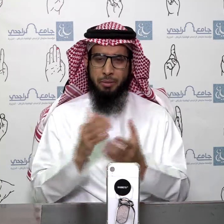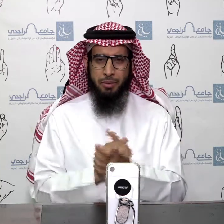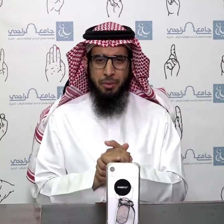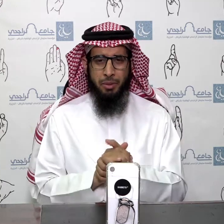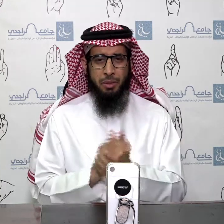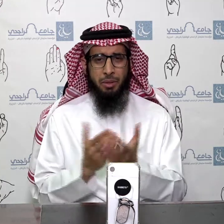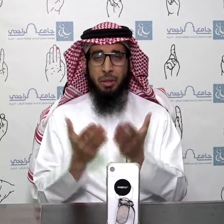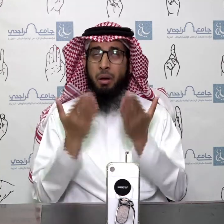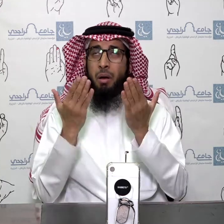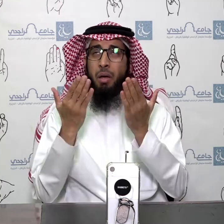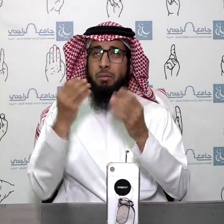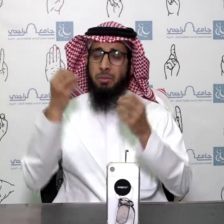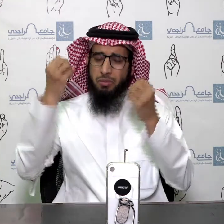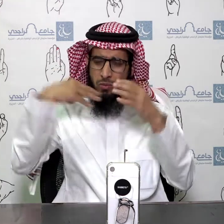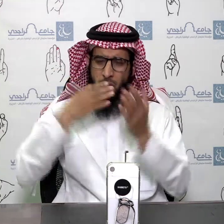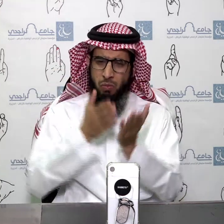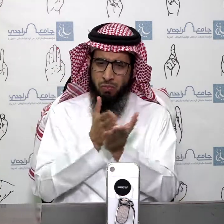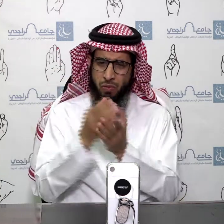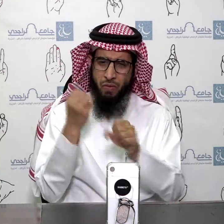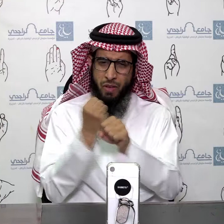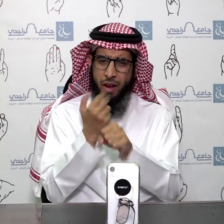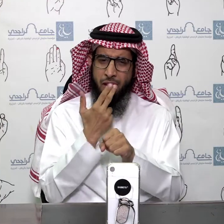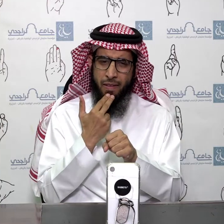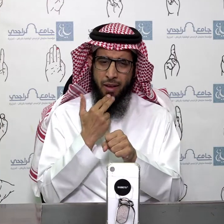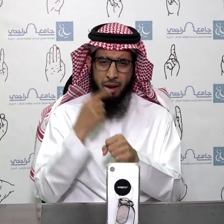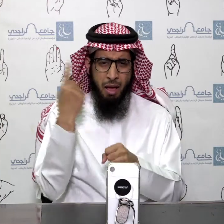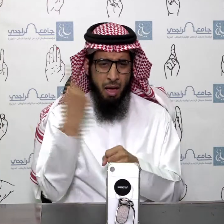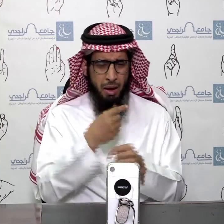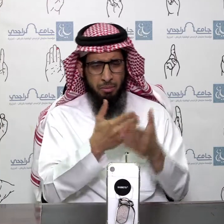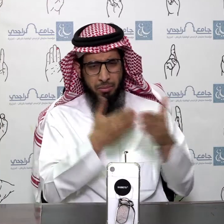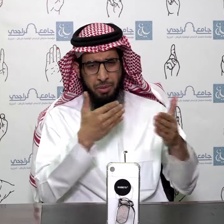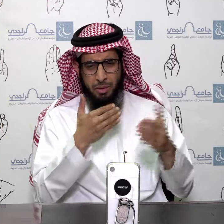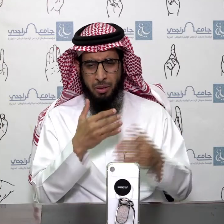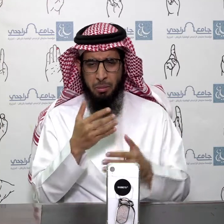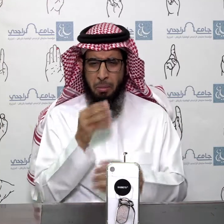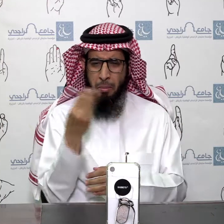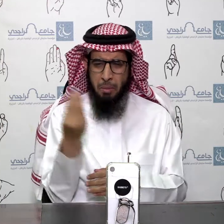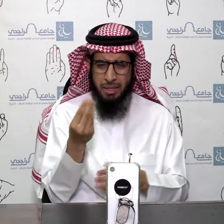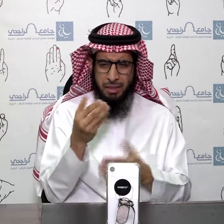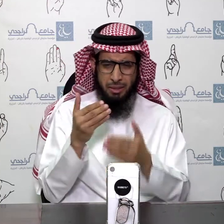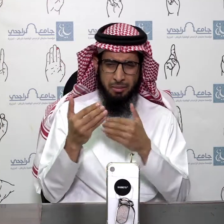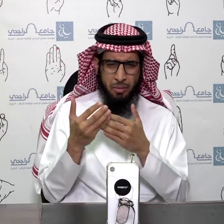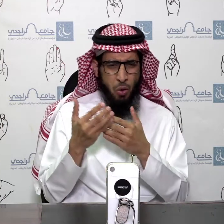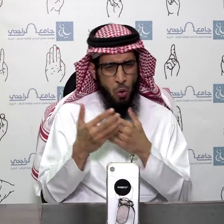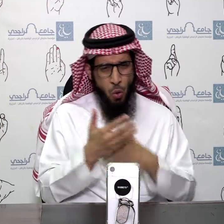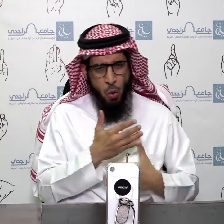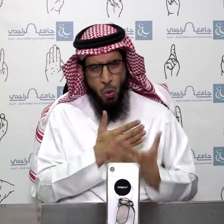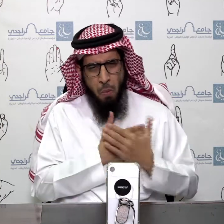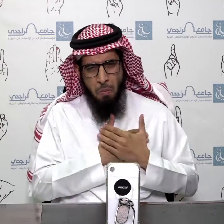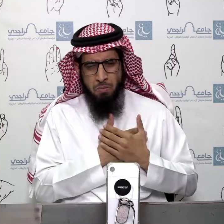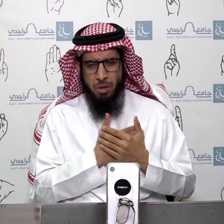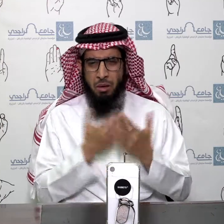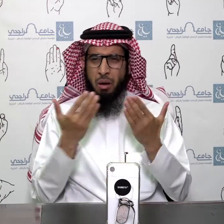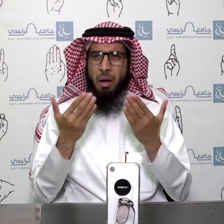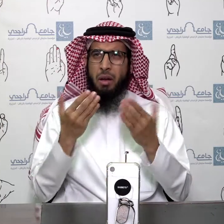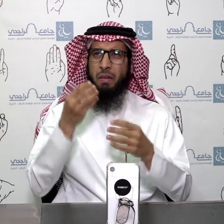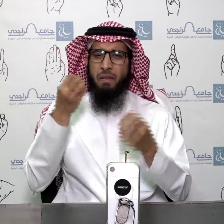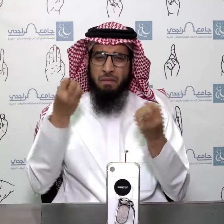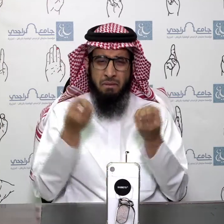فعل الخيرات وترك المنكرات وحب المساكين، وإذا أردت بعبادك فتنة أن تقبضنا إليك غير مفتونين